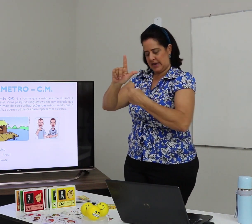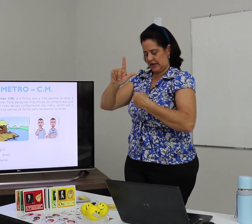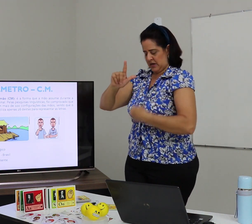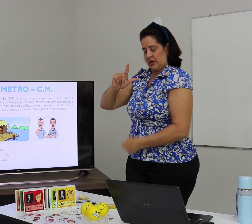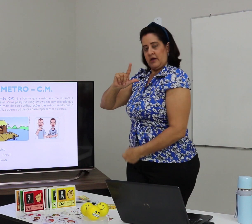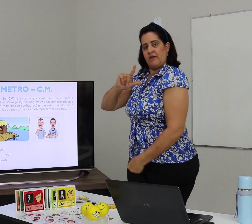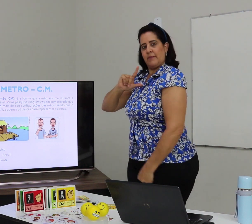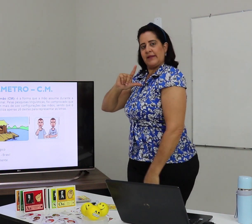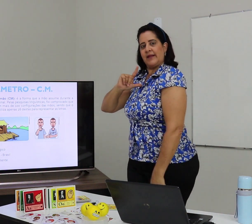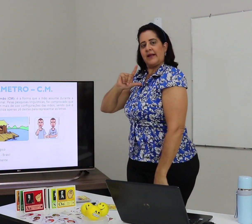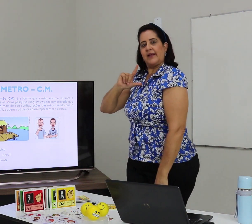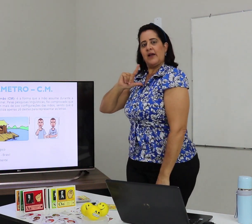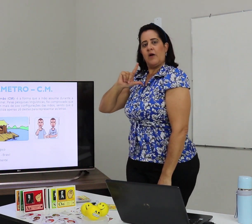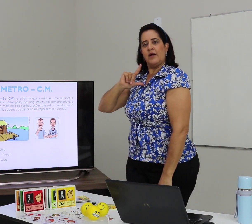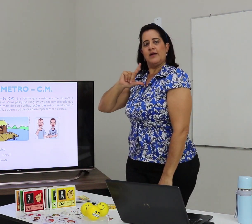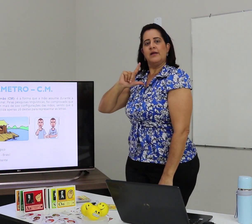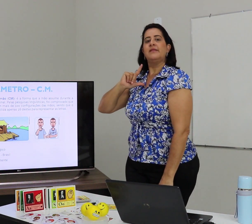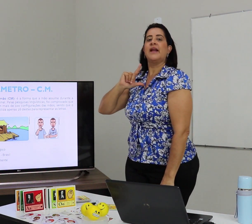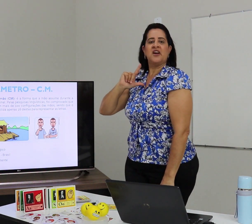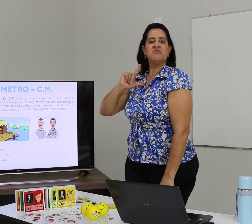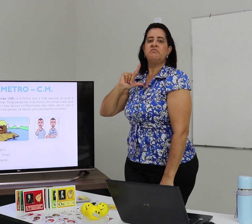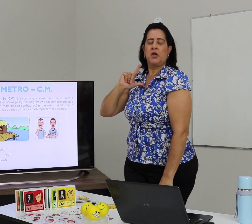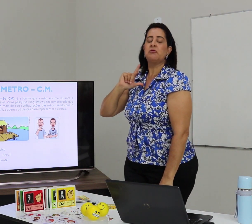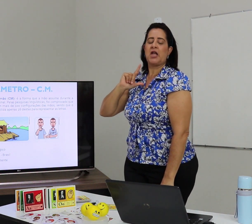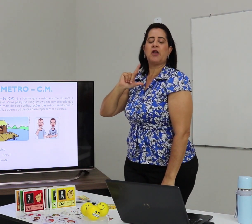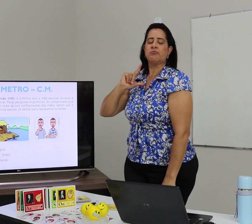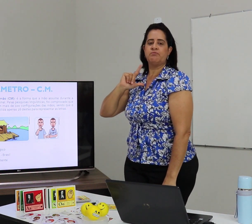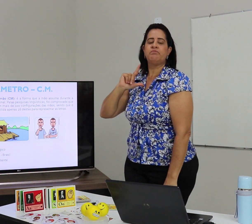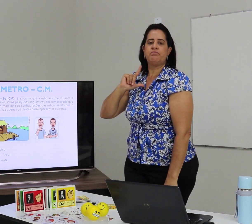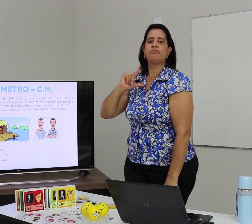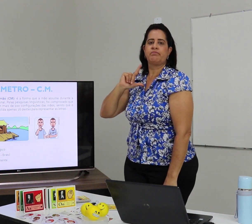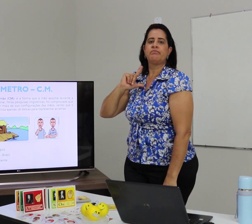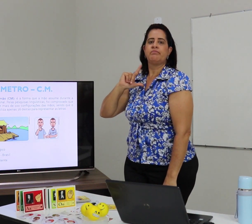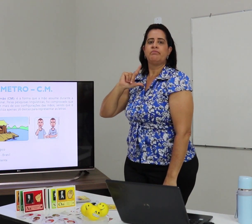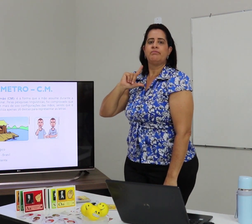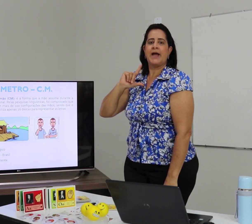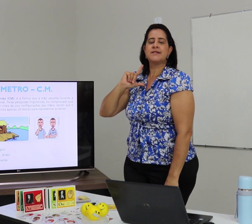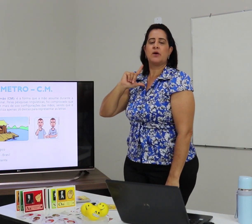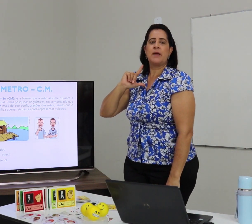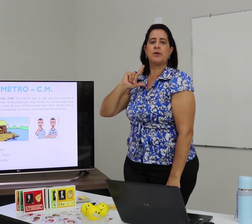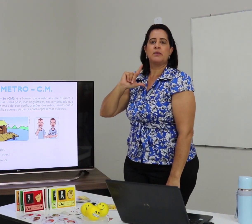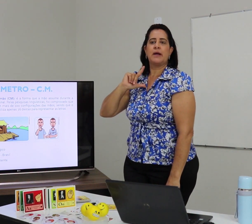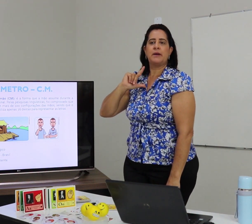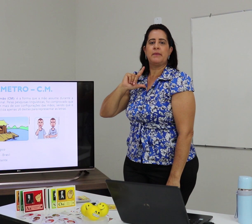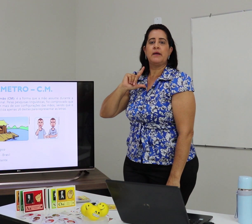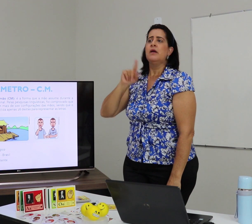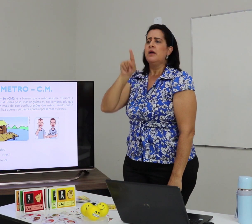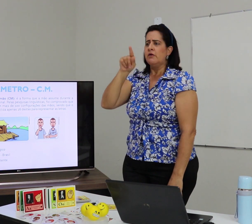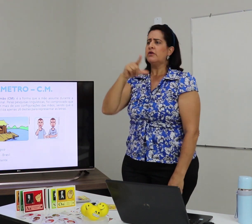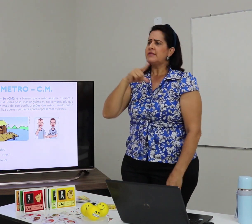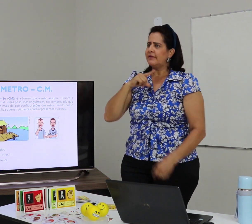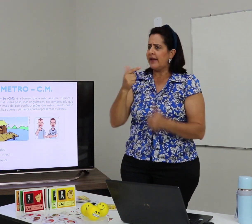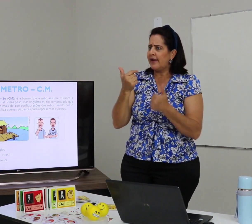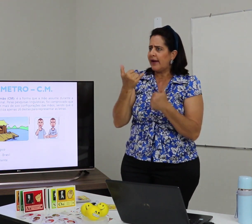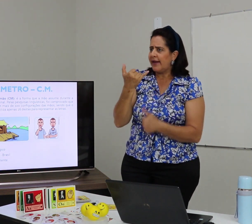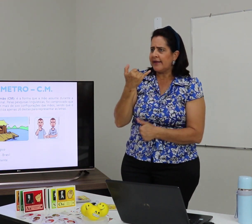L e vai bater aqui, ó. Ter, eu tenho. Tá? Se alguém perguntar para mim, você tem